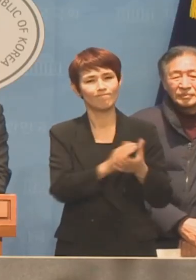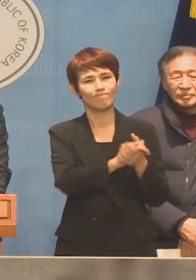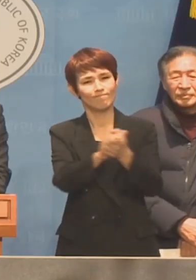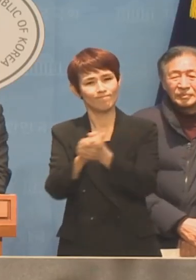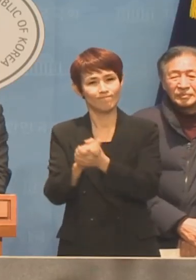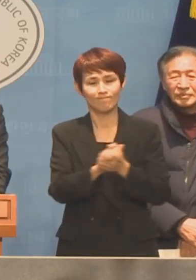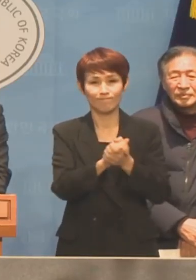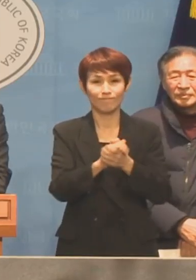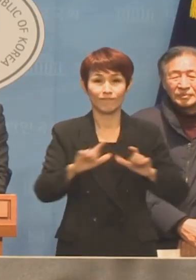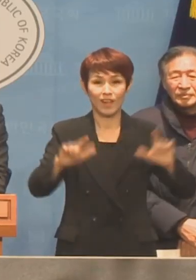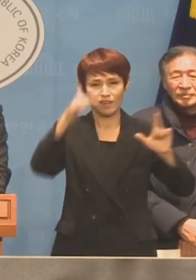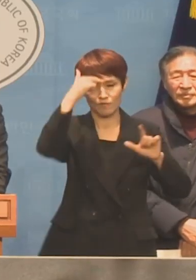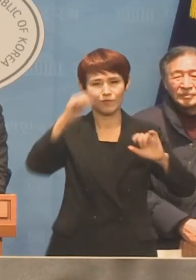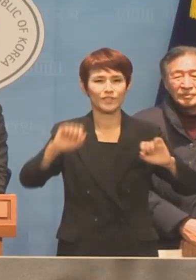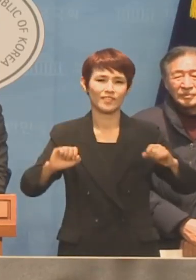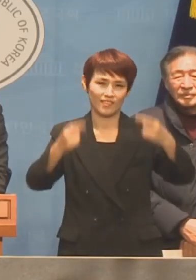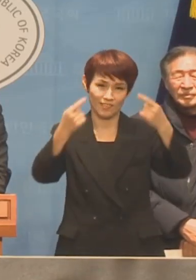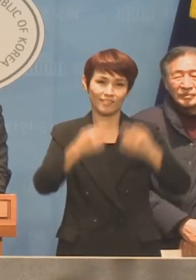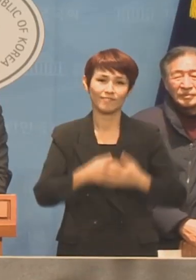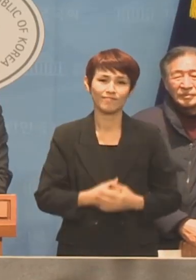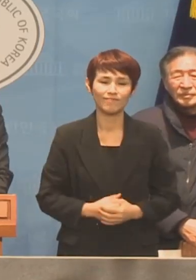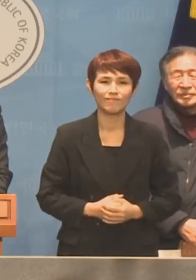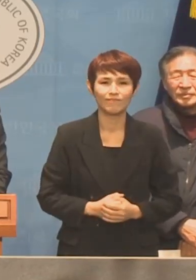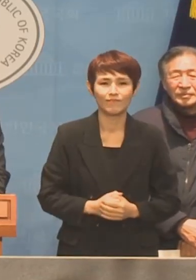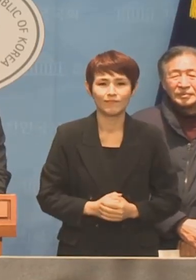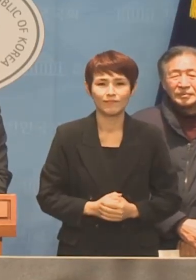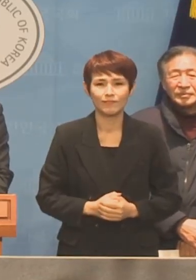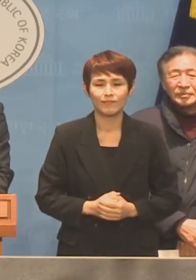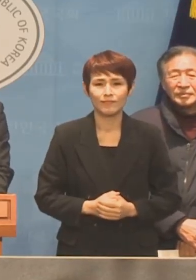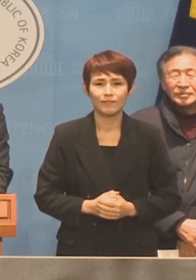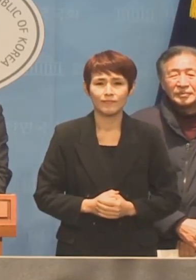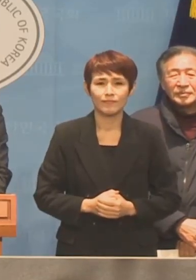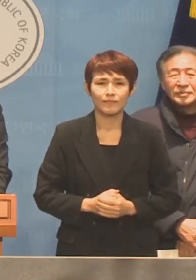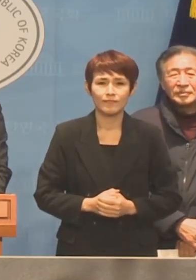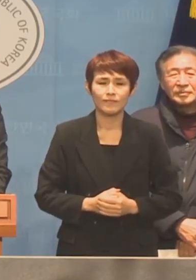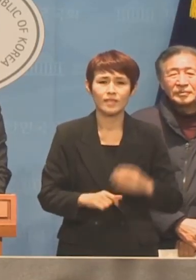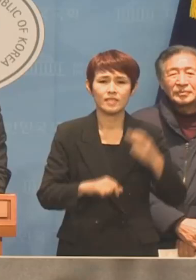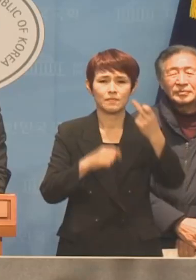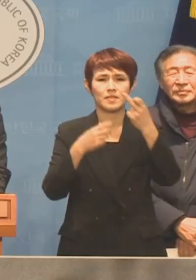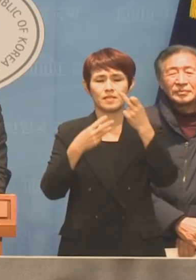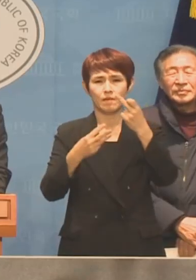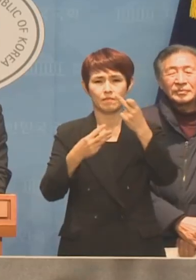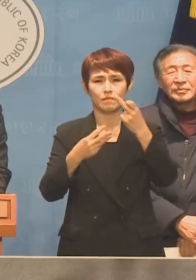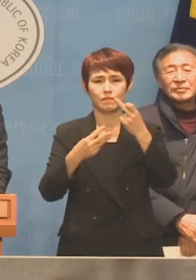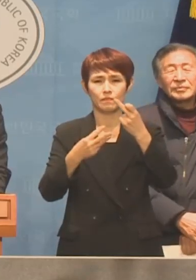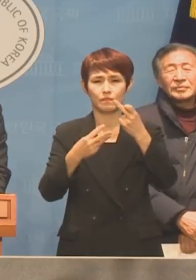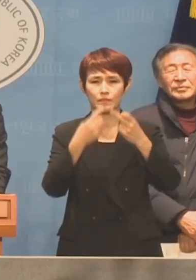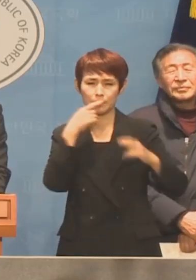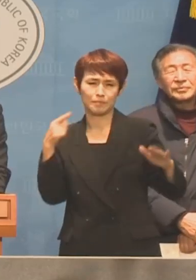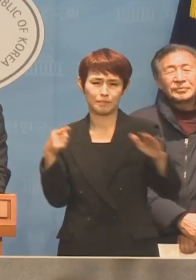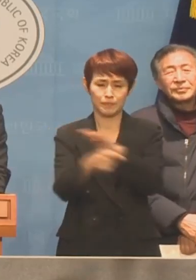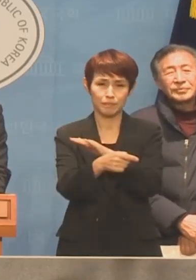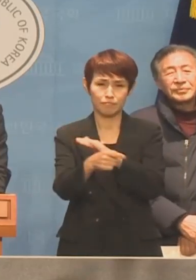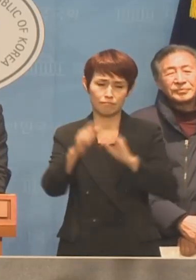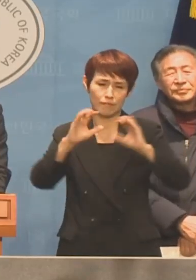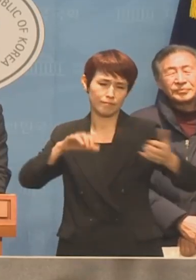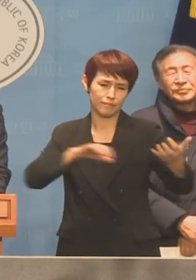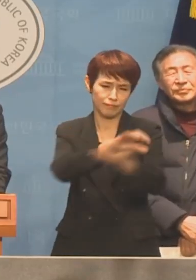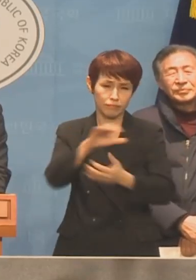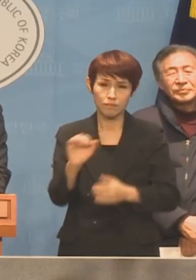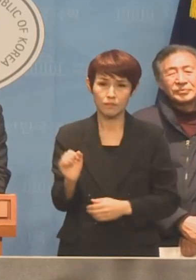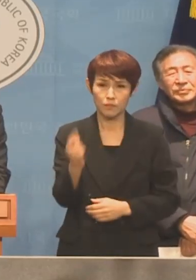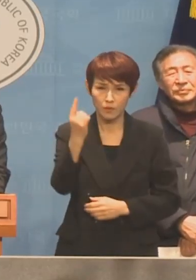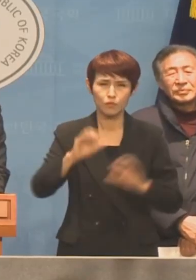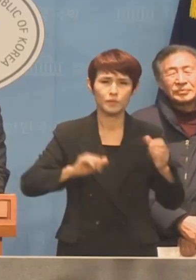푸는 민족의 대명절 설날입니다. 그러나 12.3 윤석열 내란으로 인해 우리 국민은